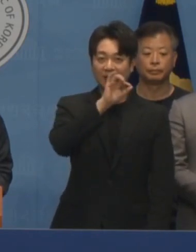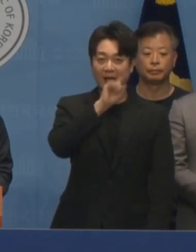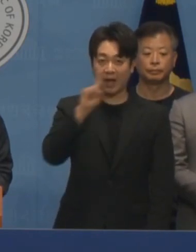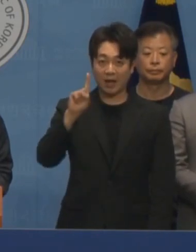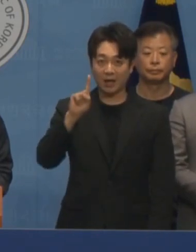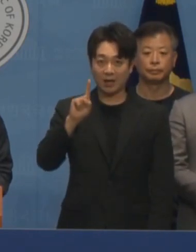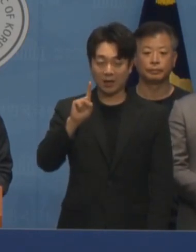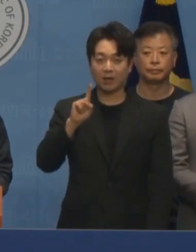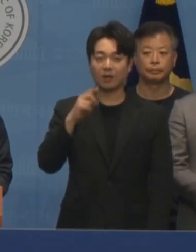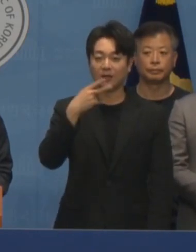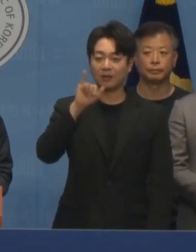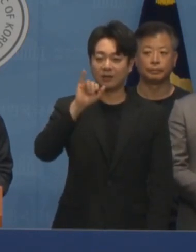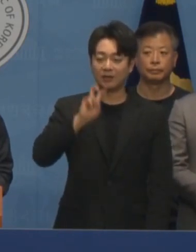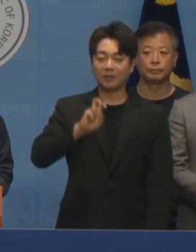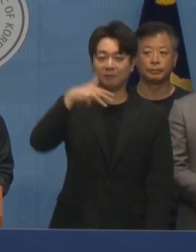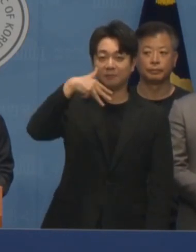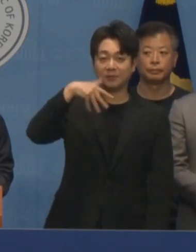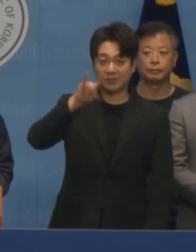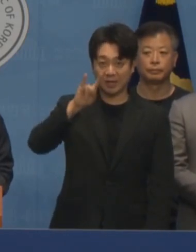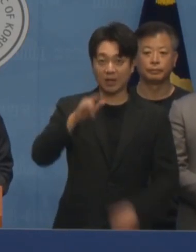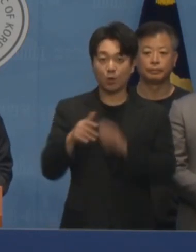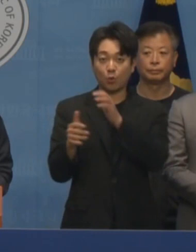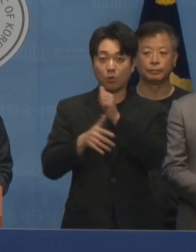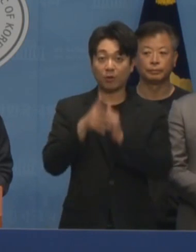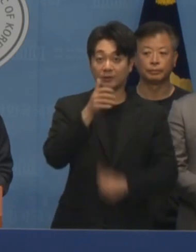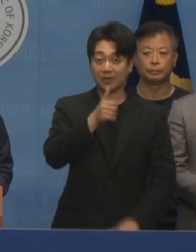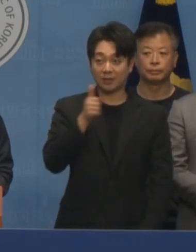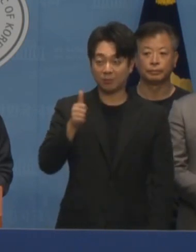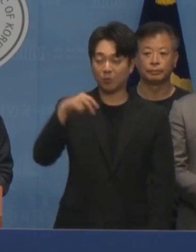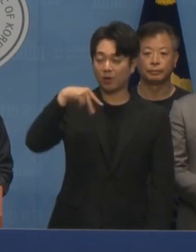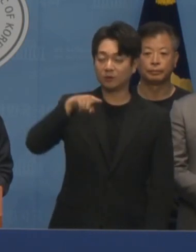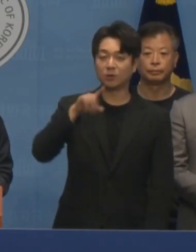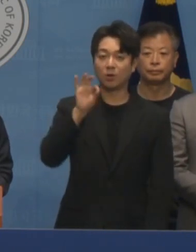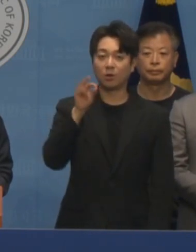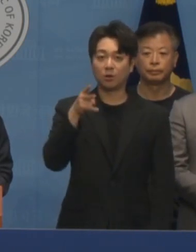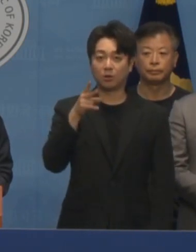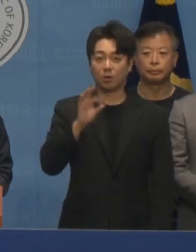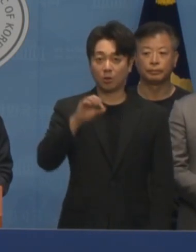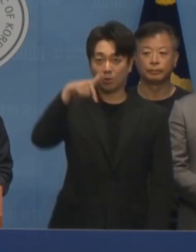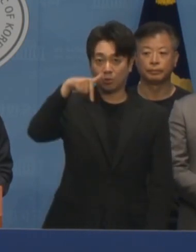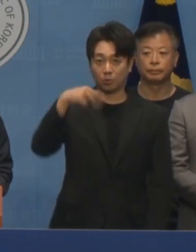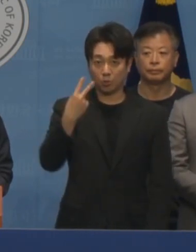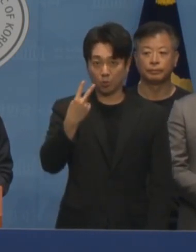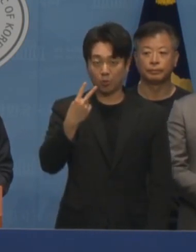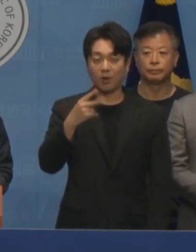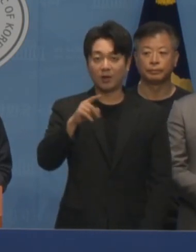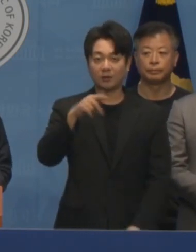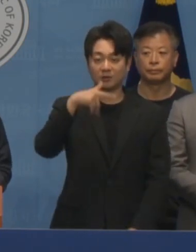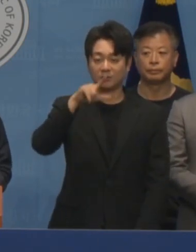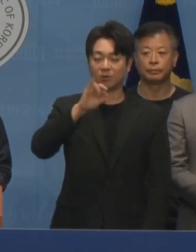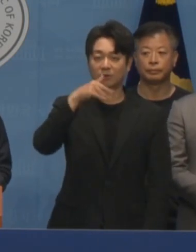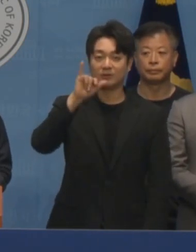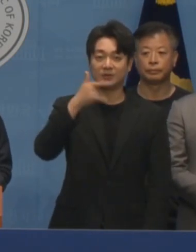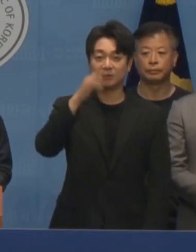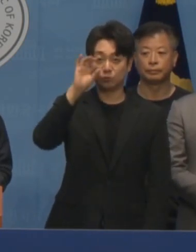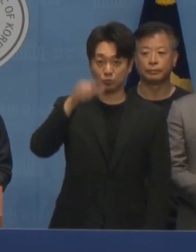발언, 그리고 참석하신 의원님들 중에서 서영교 의원님, 김주영 의원님, 정진욱 의원님의